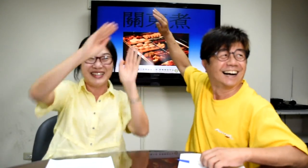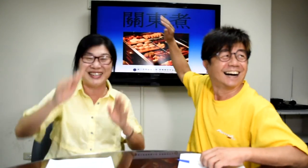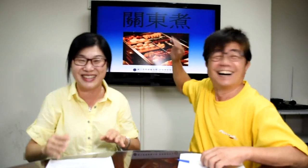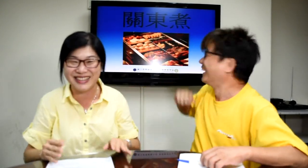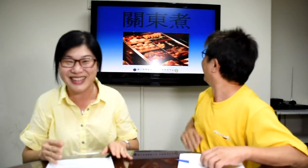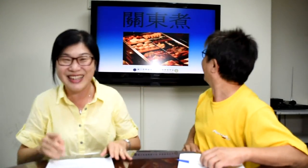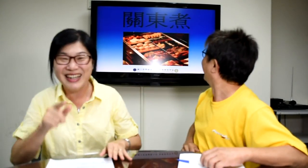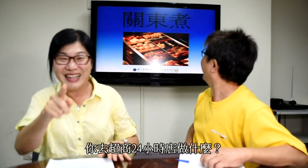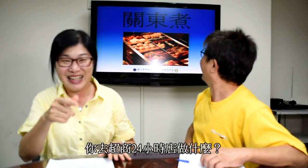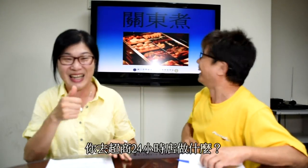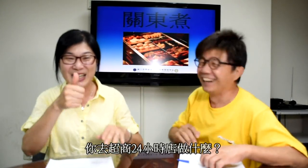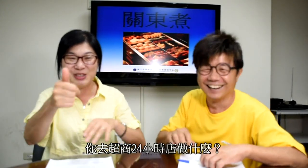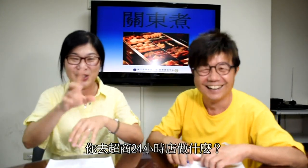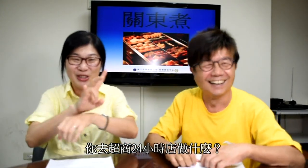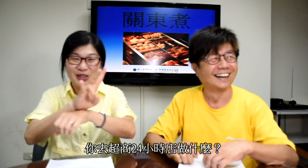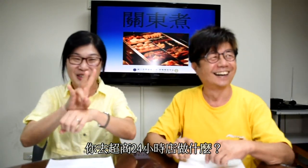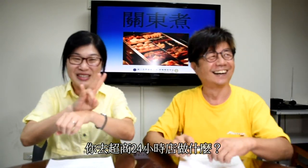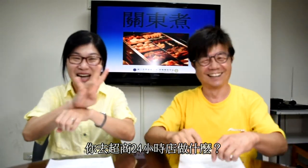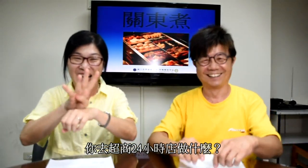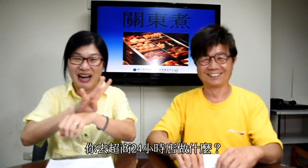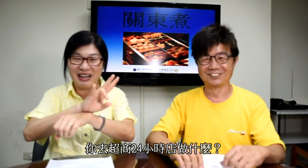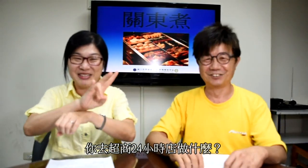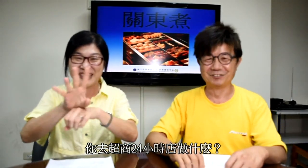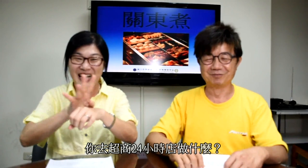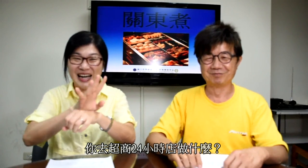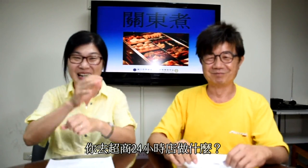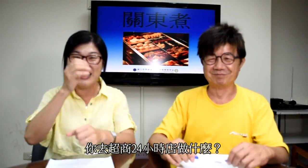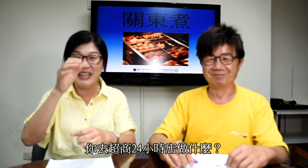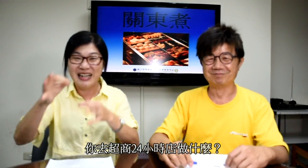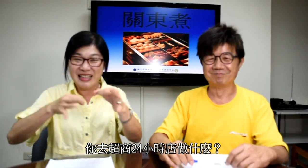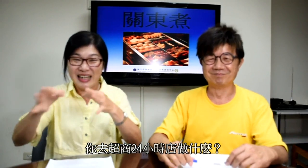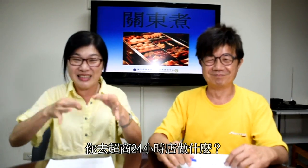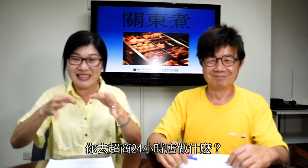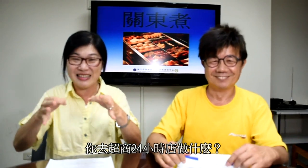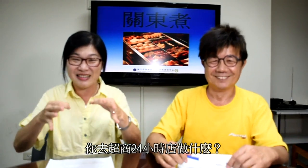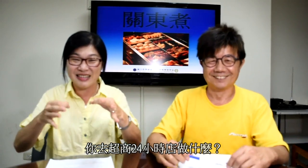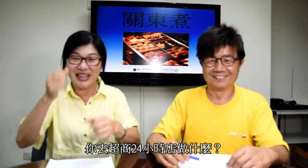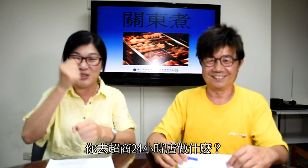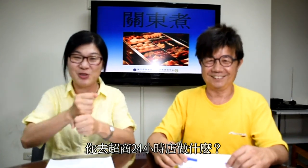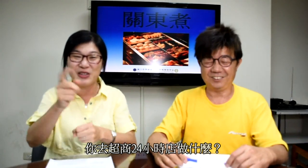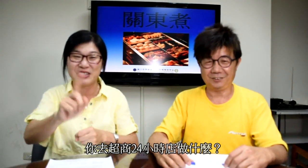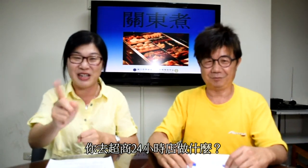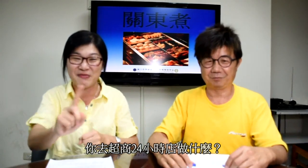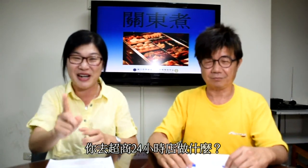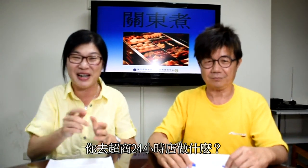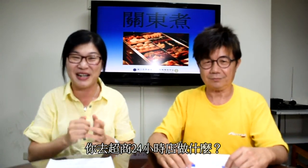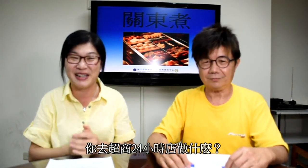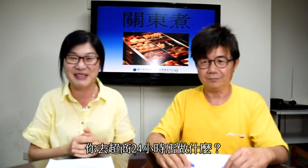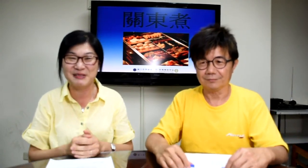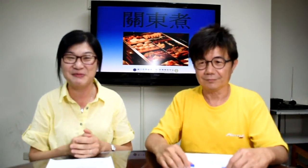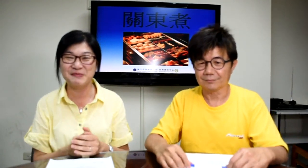赶快遮住，你去超商24小时店做什么？